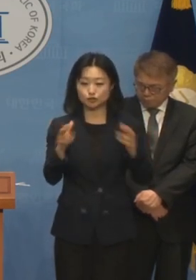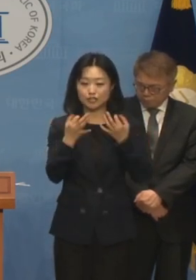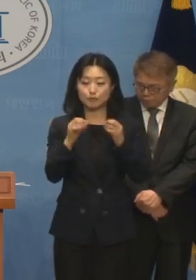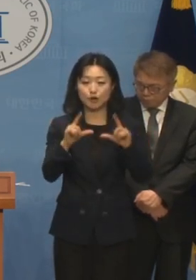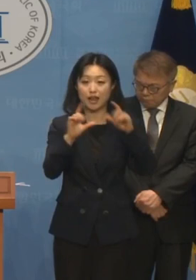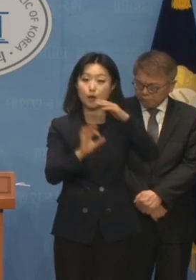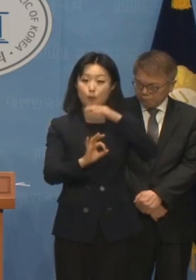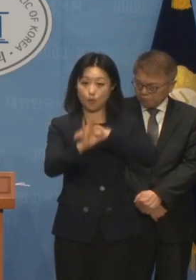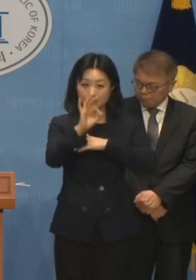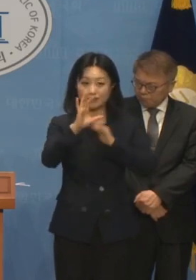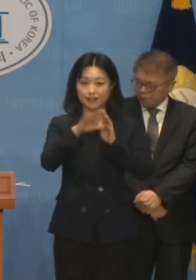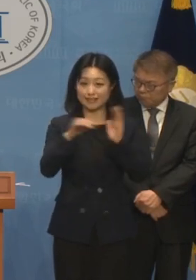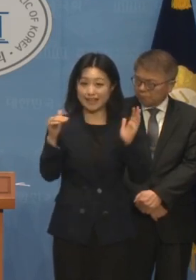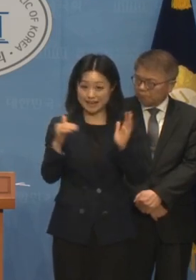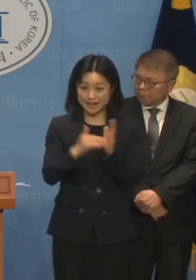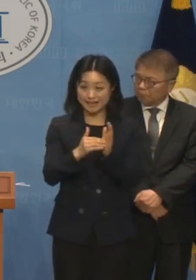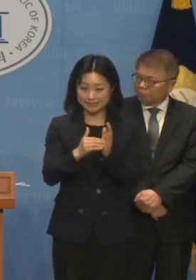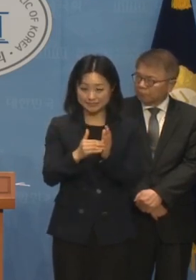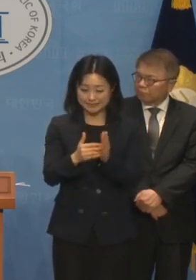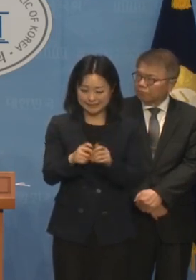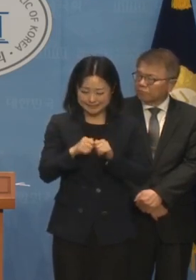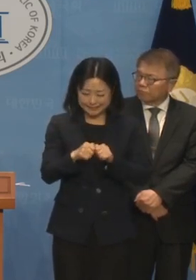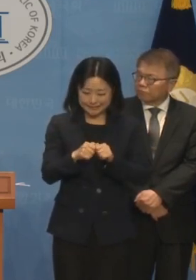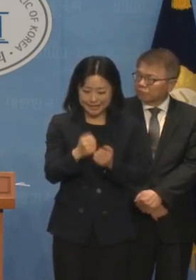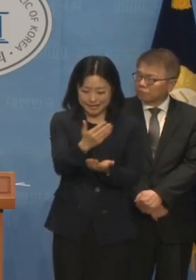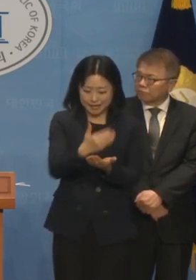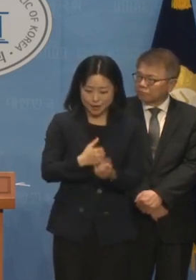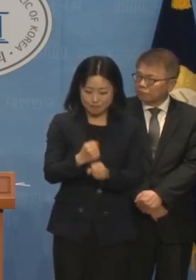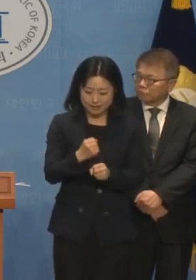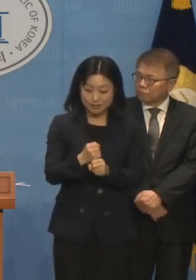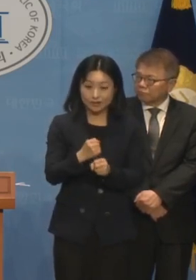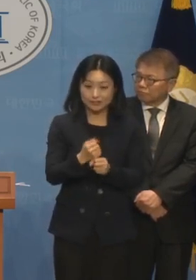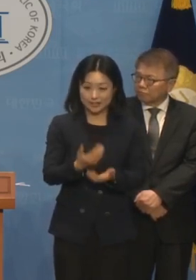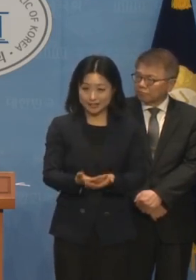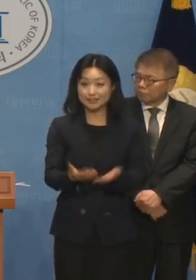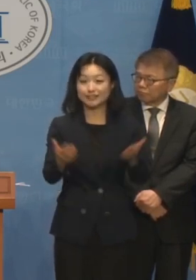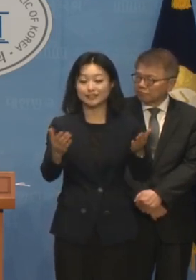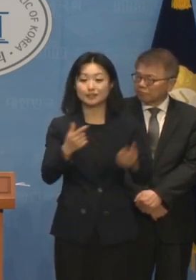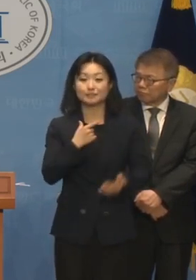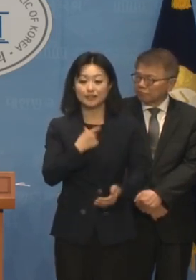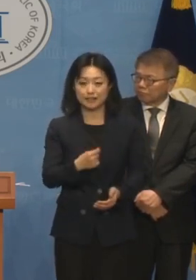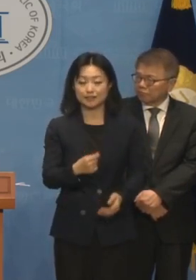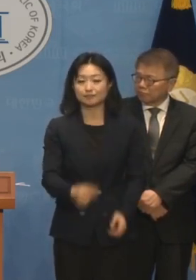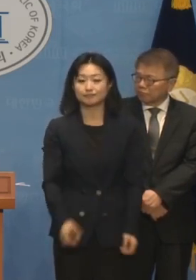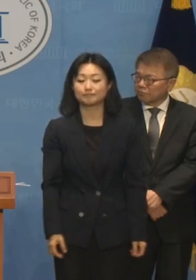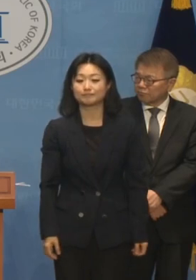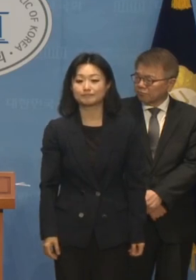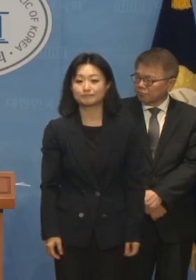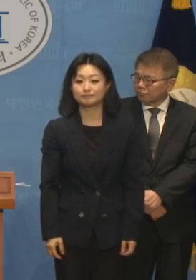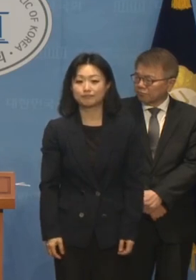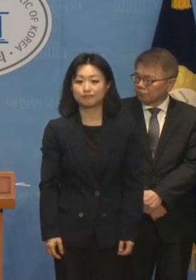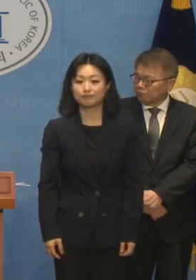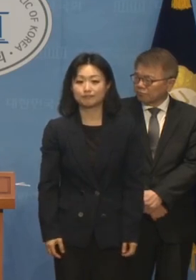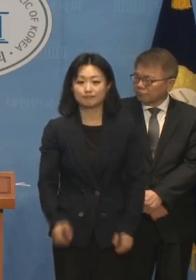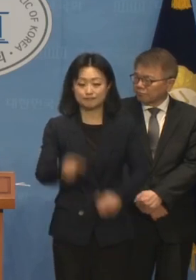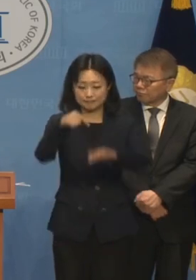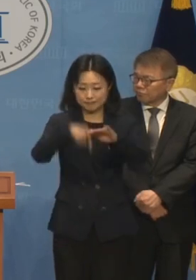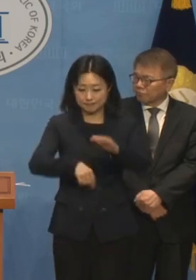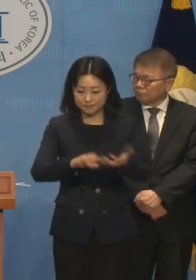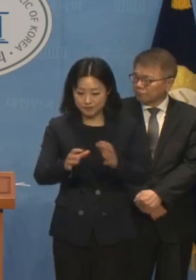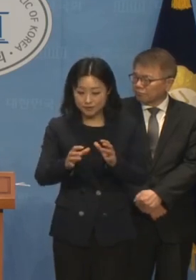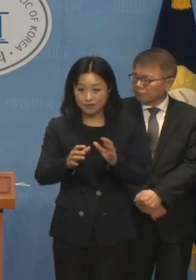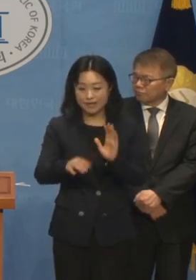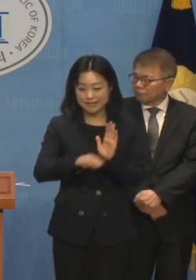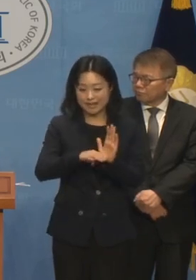금요일 오전까지 마련해서 다시 보도자료를 제공할까 합니다. 수기 단계별